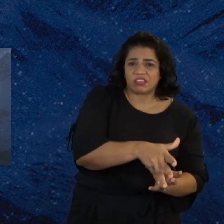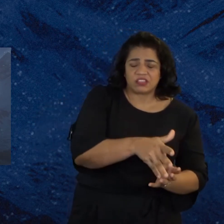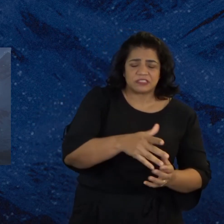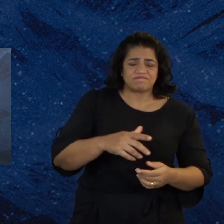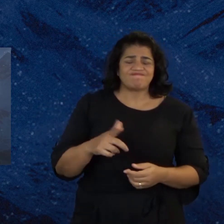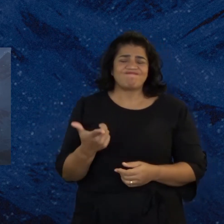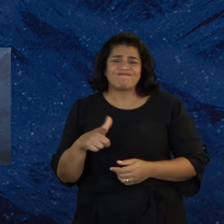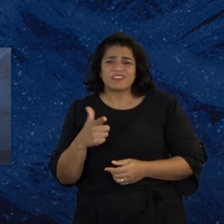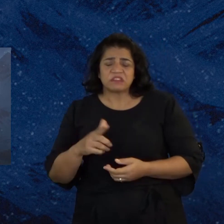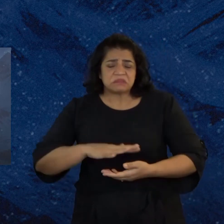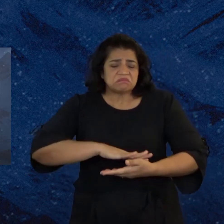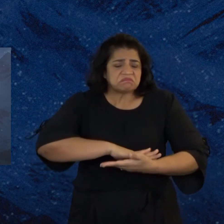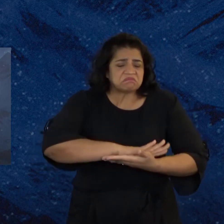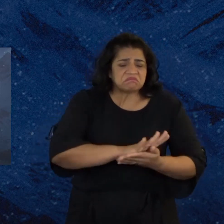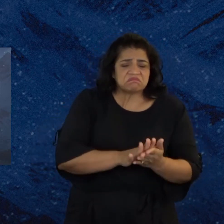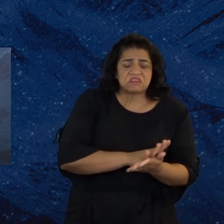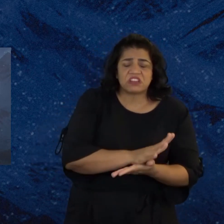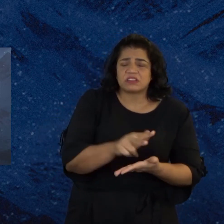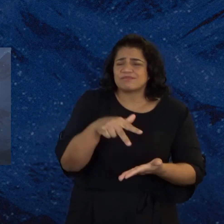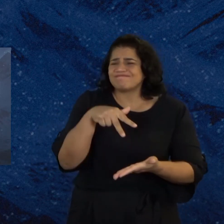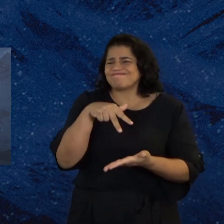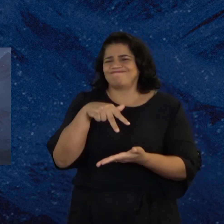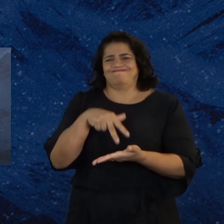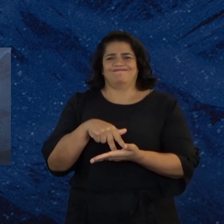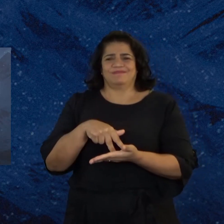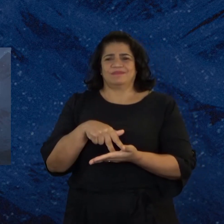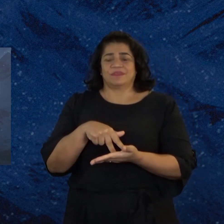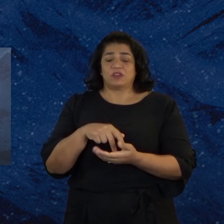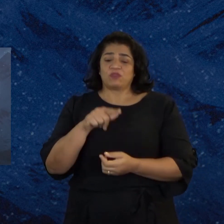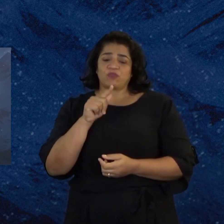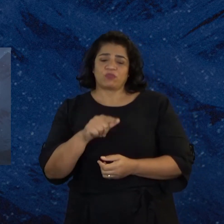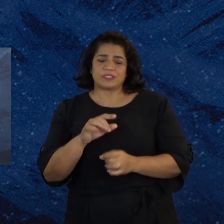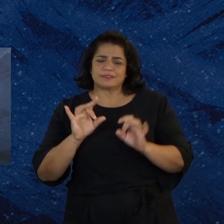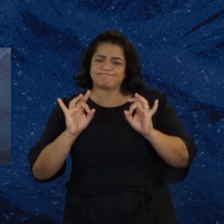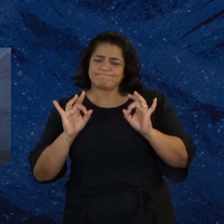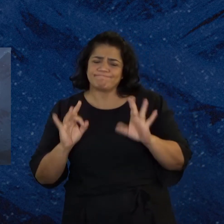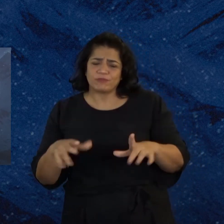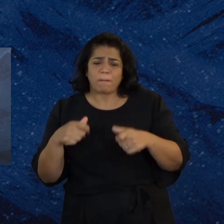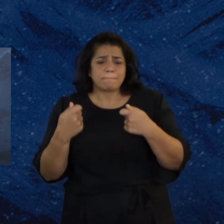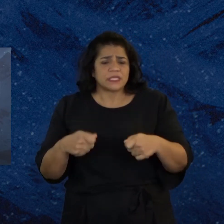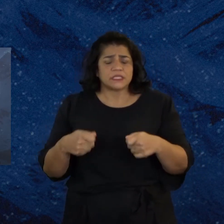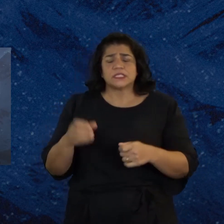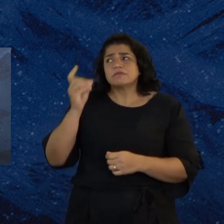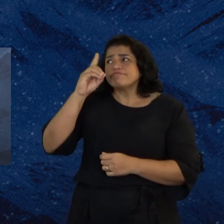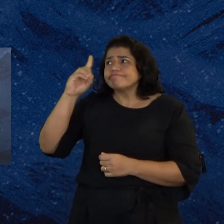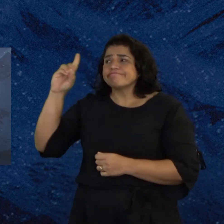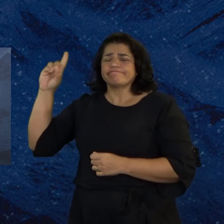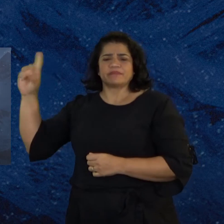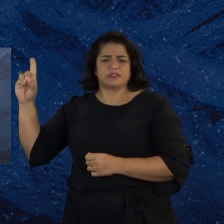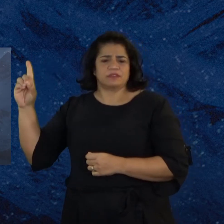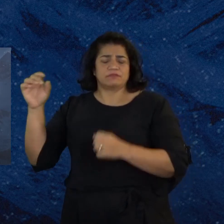Você precisa, Deus falou assim, você precisa de mim. Acorda!